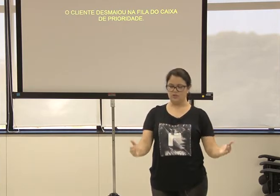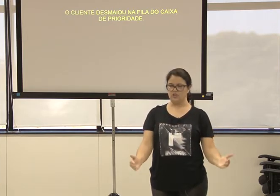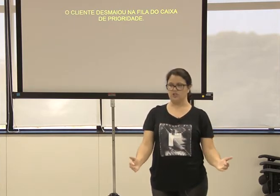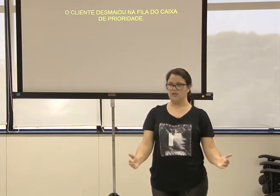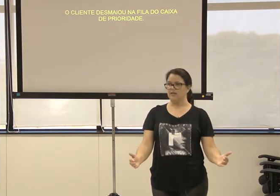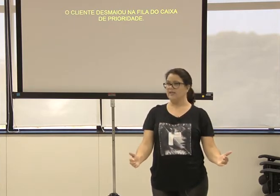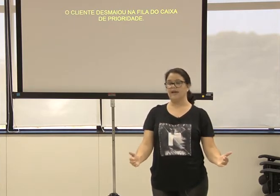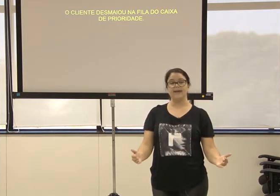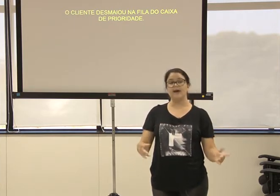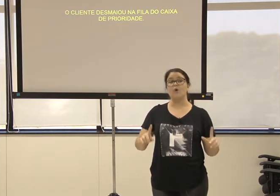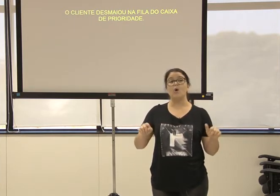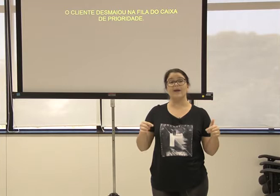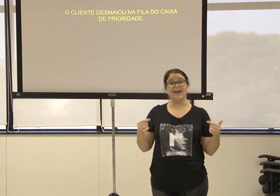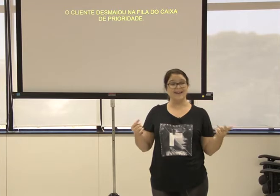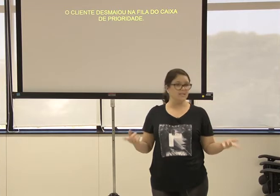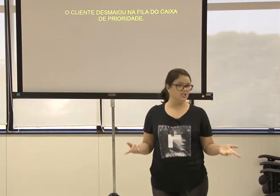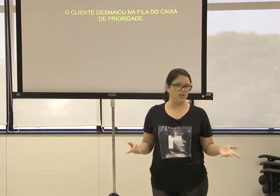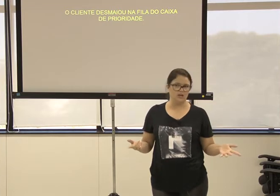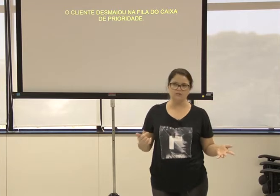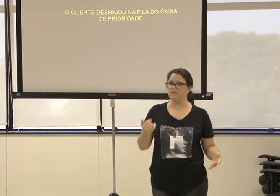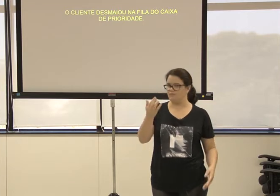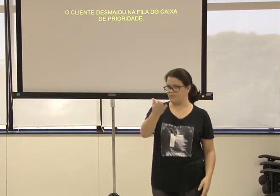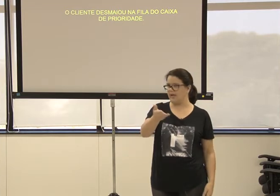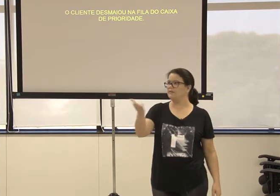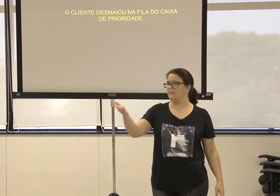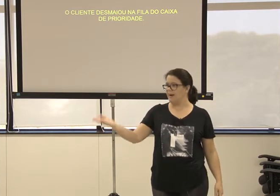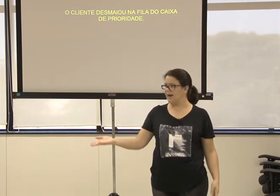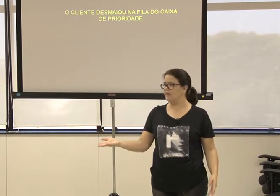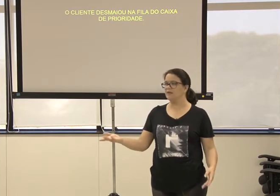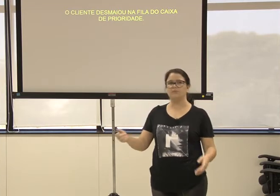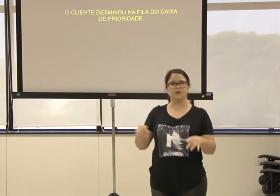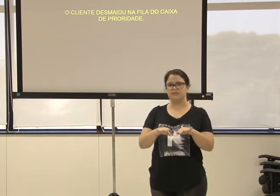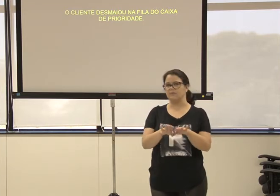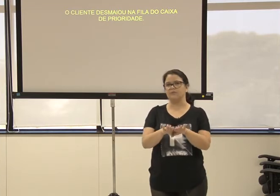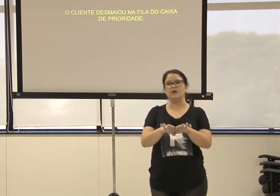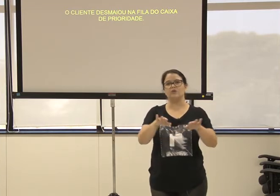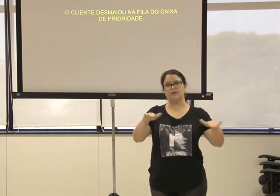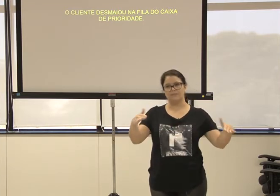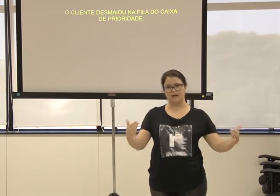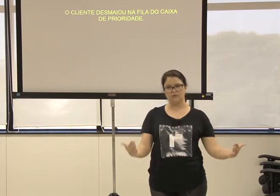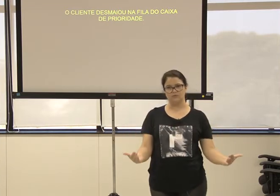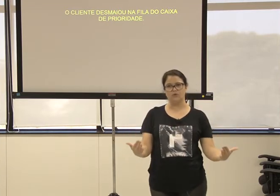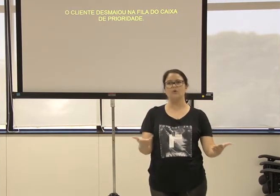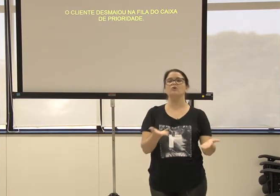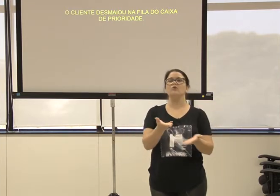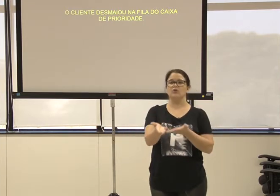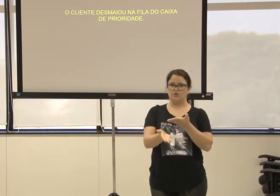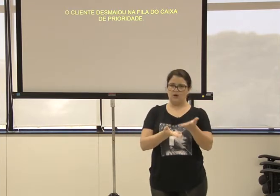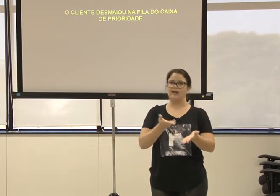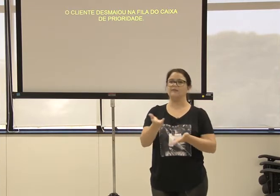Guichê. E aí é qualquer guichê. Quem trabalha aqui, por exemplo, eu trabalho no